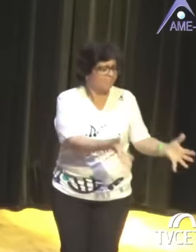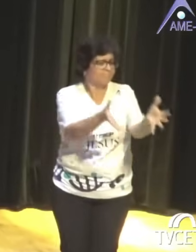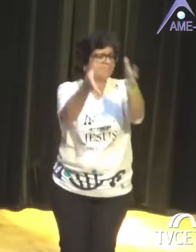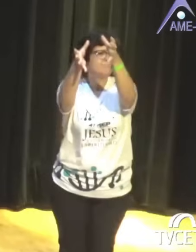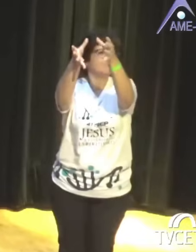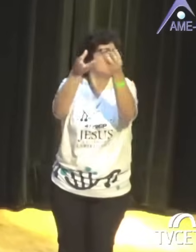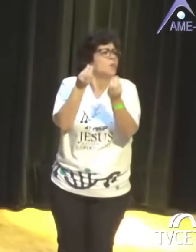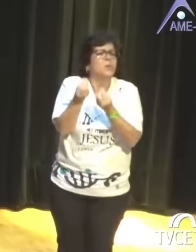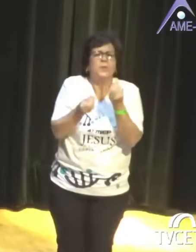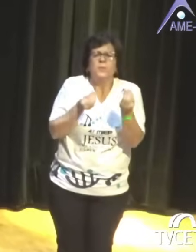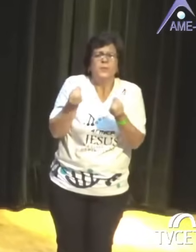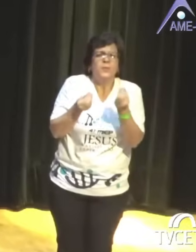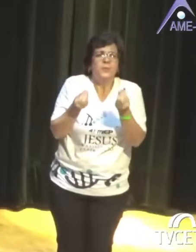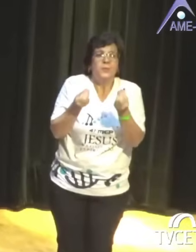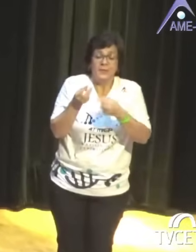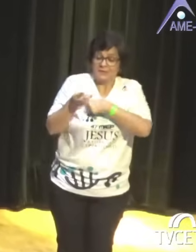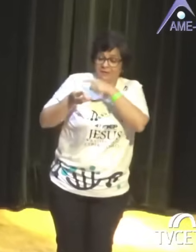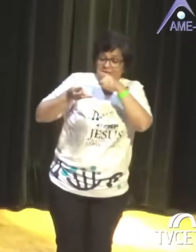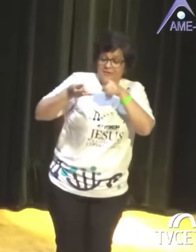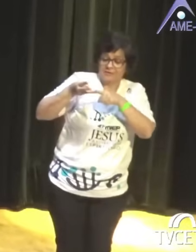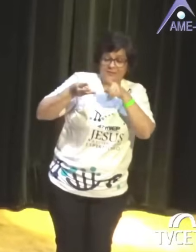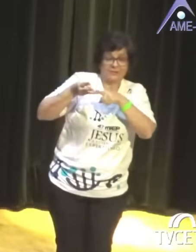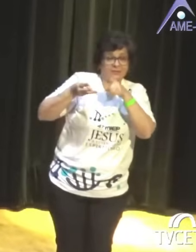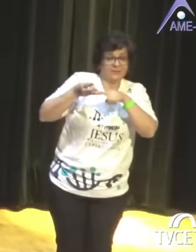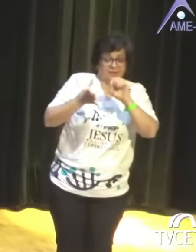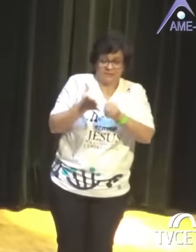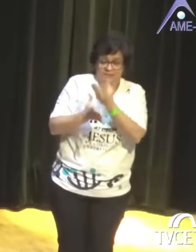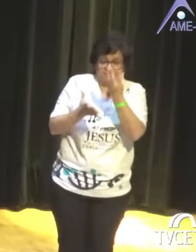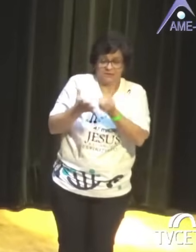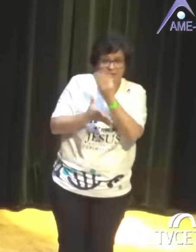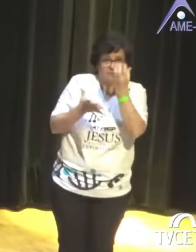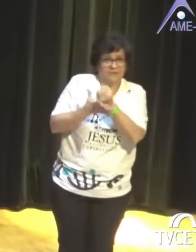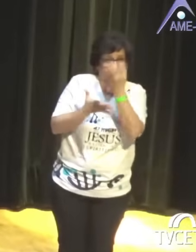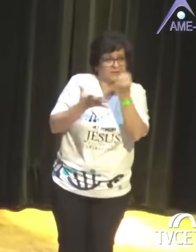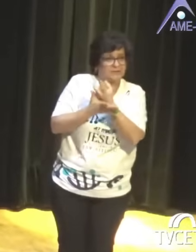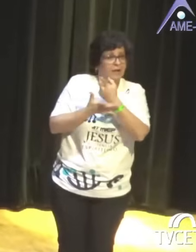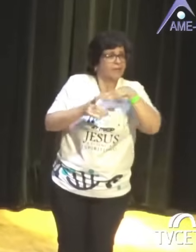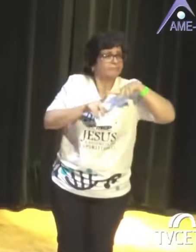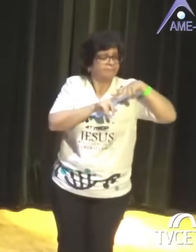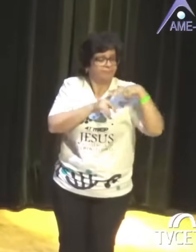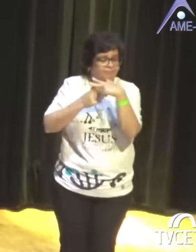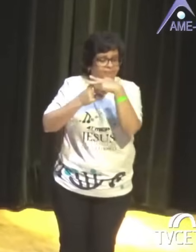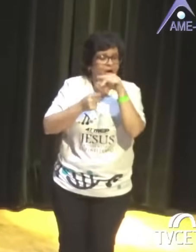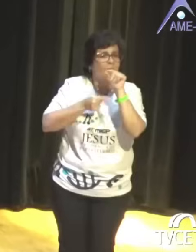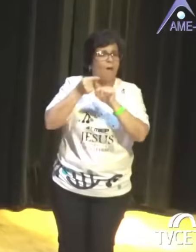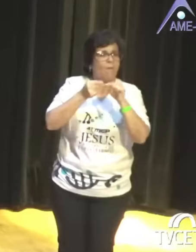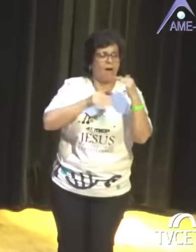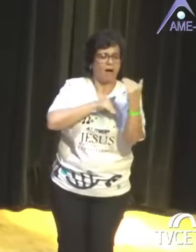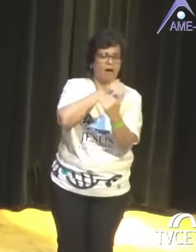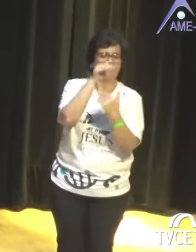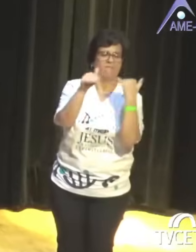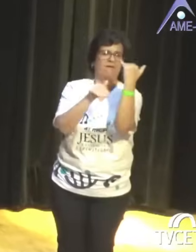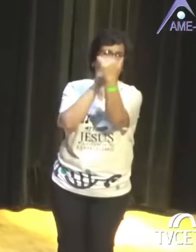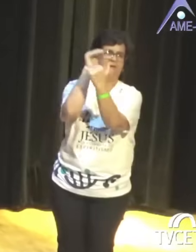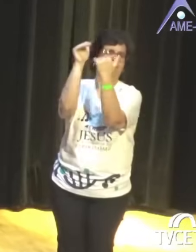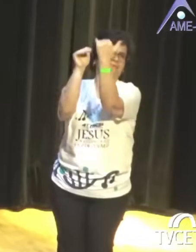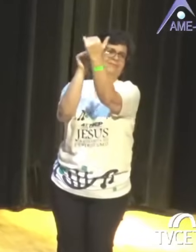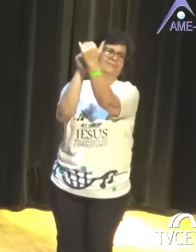local então o terceiro elemento em que a doutrina espírita reconfigura é que ela trata da evolução